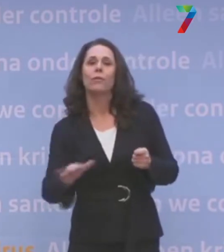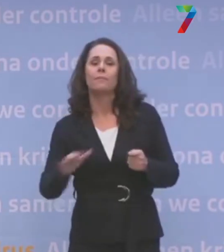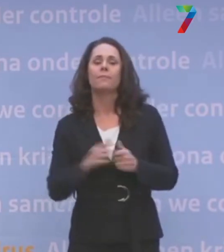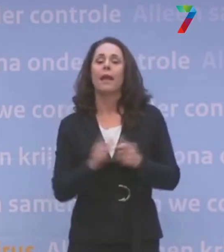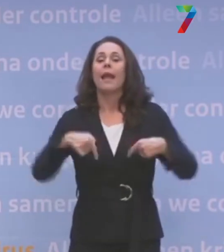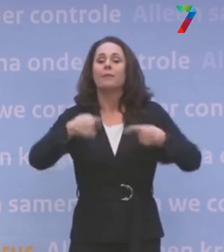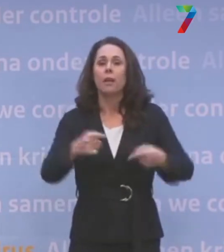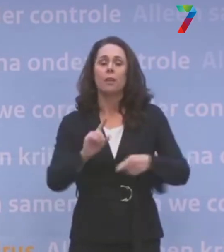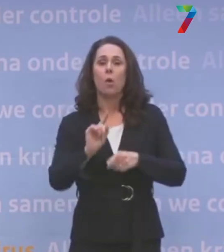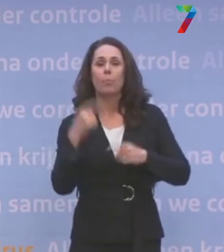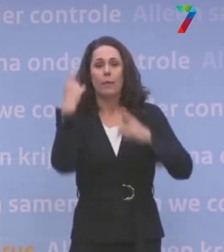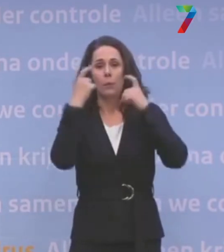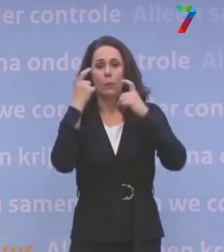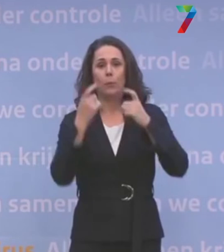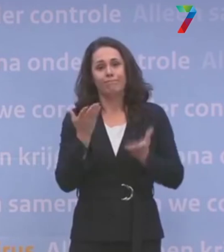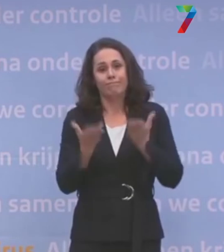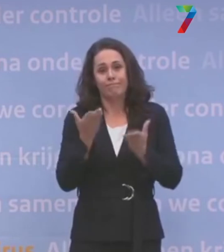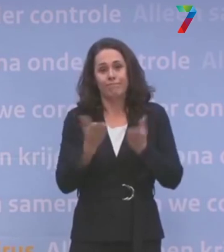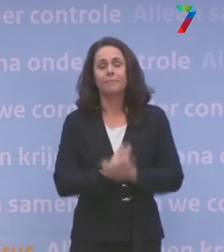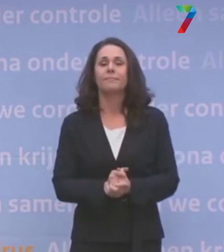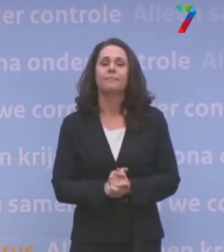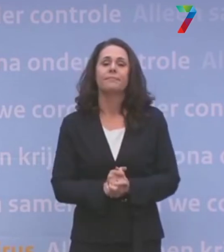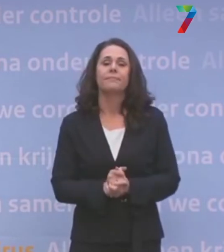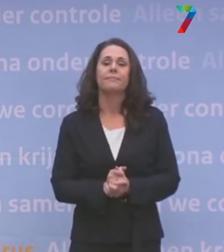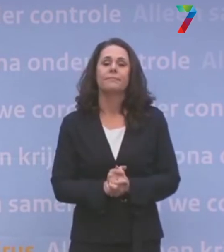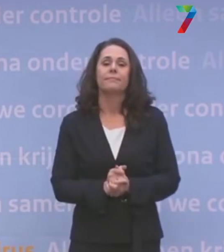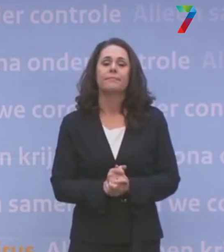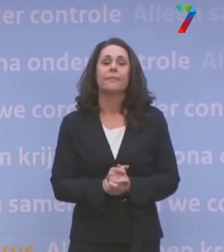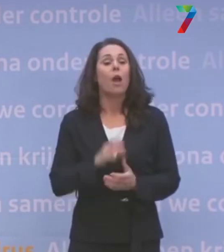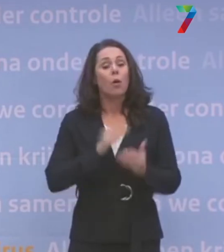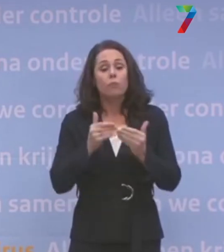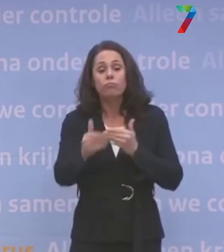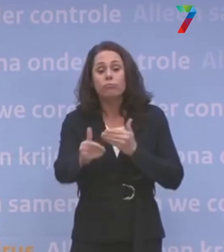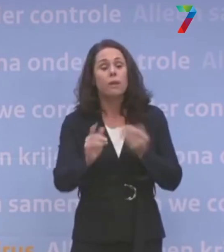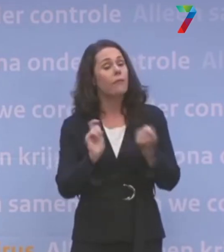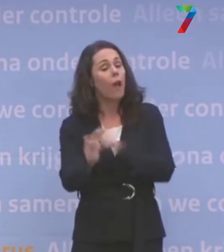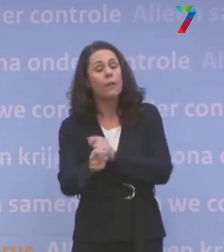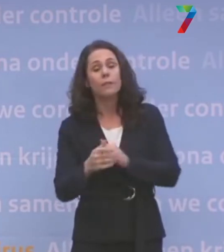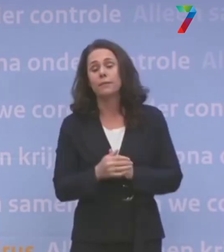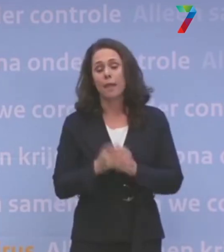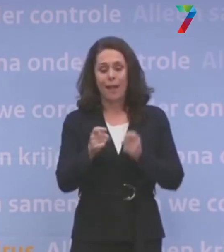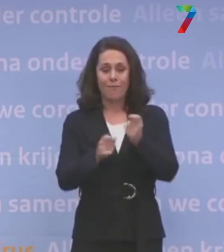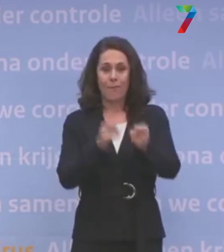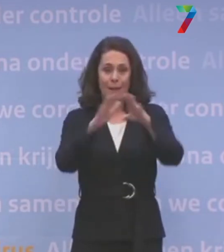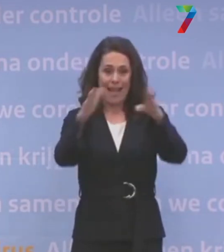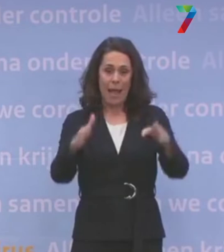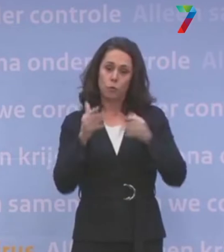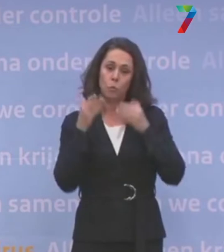nieuwe afweging. Wat vooralsnog ook niet verandert, is de bezoekersregeling in de